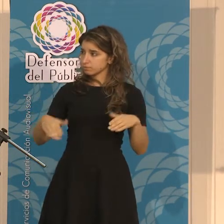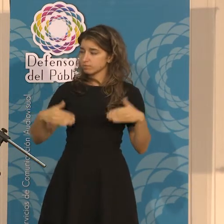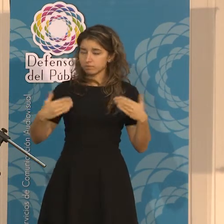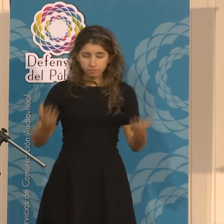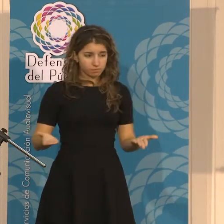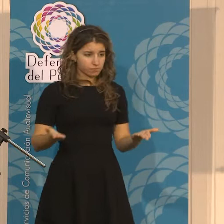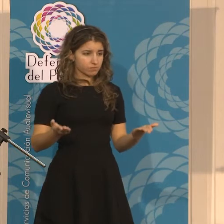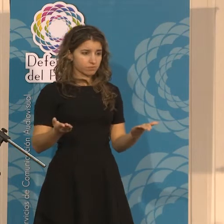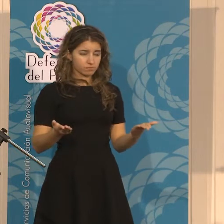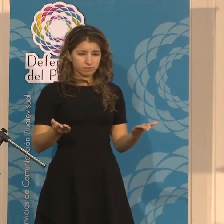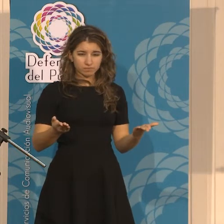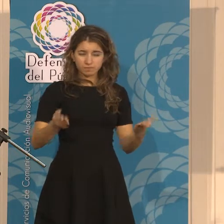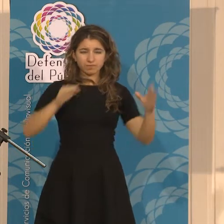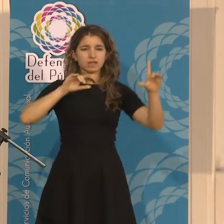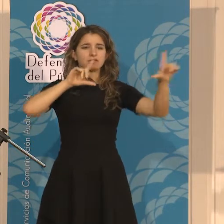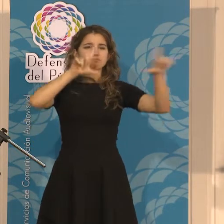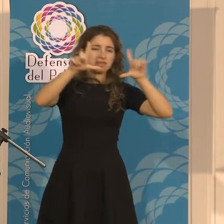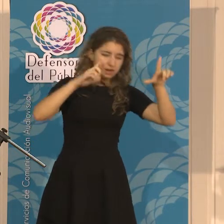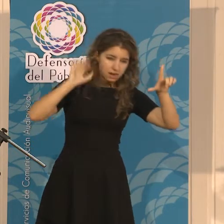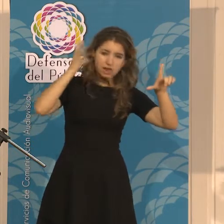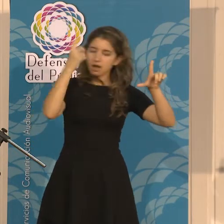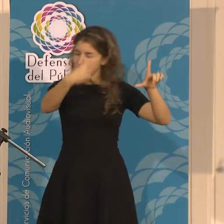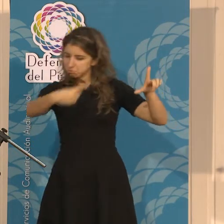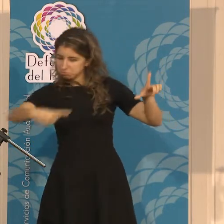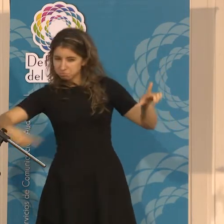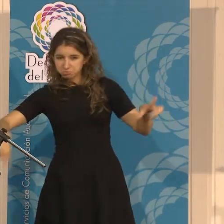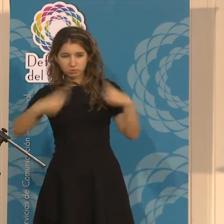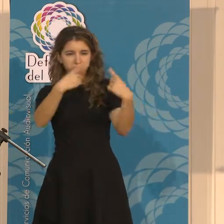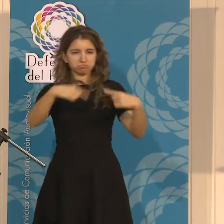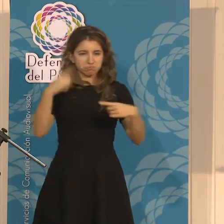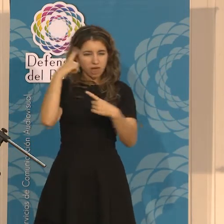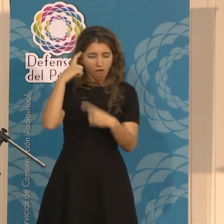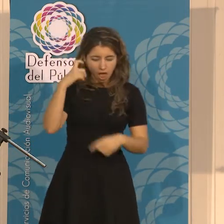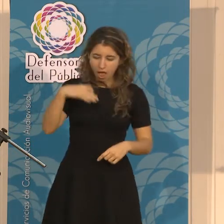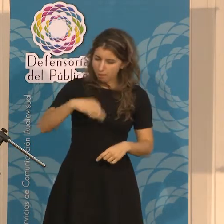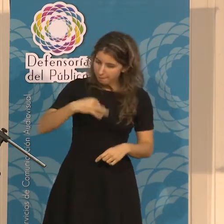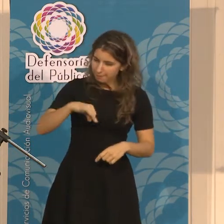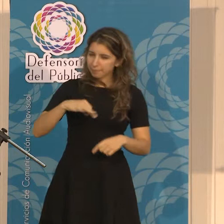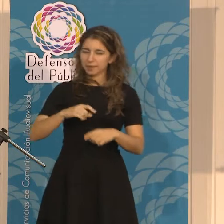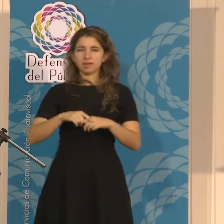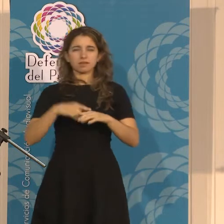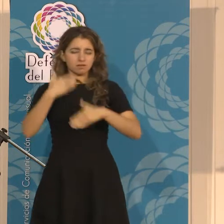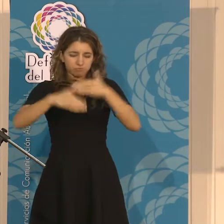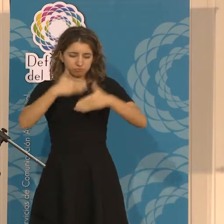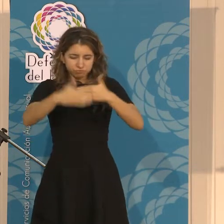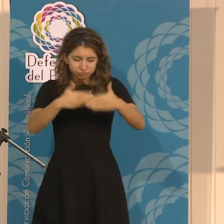necesitan desarrollar pensar aprender estrategias comerciales para lograr sustentabilidad